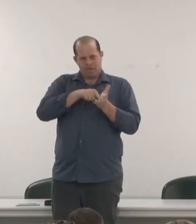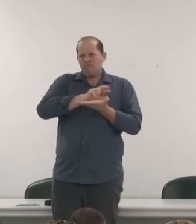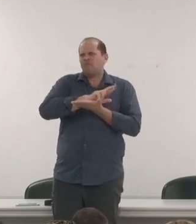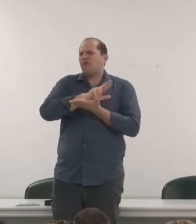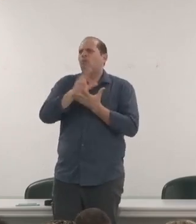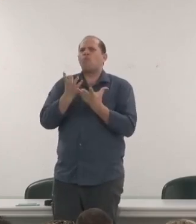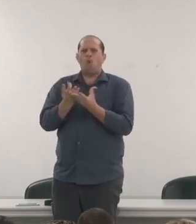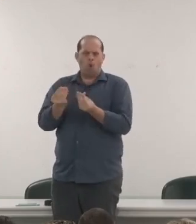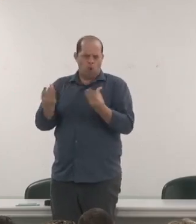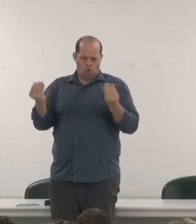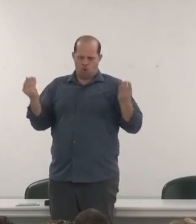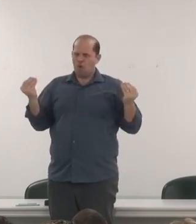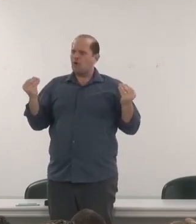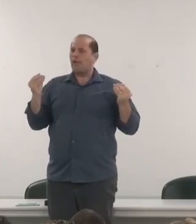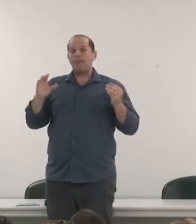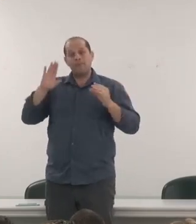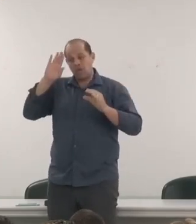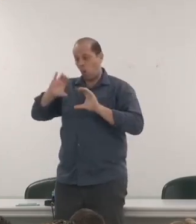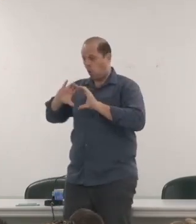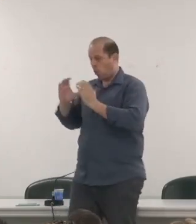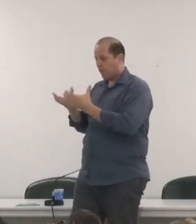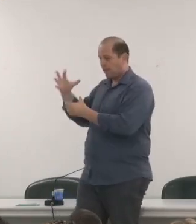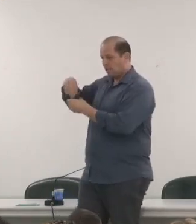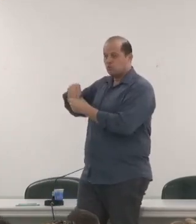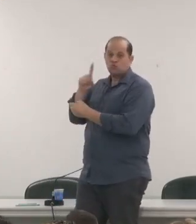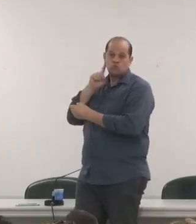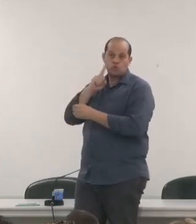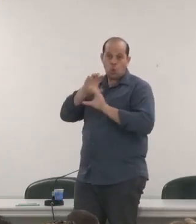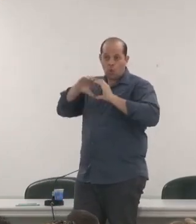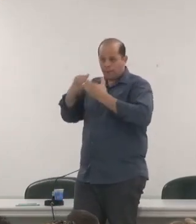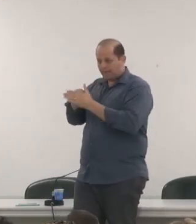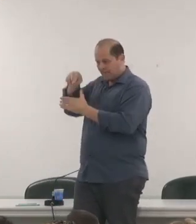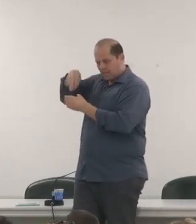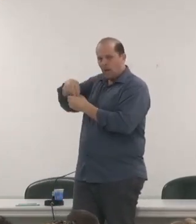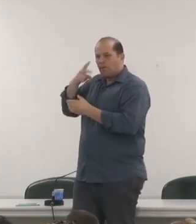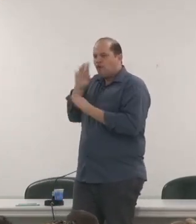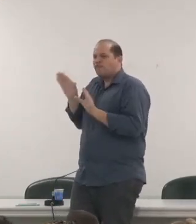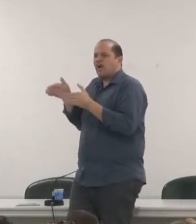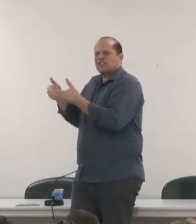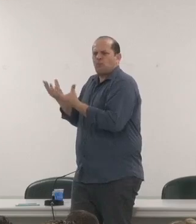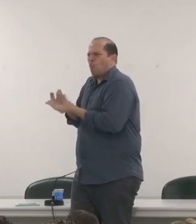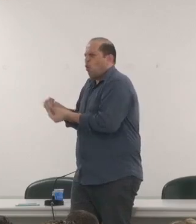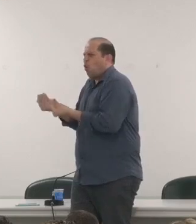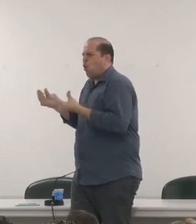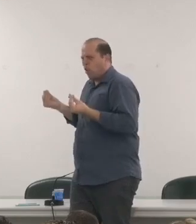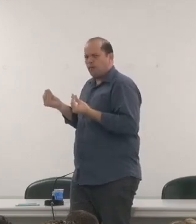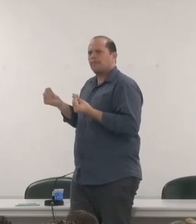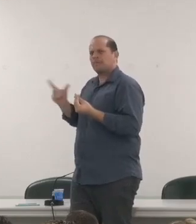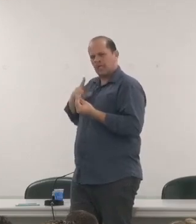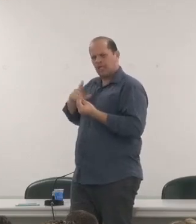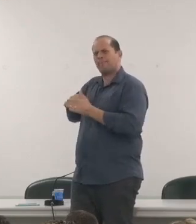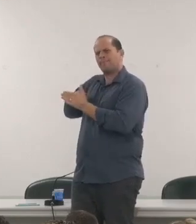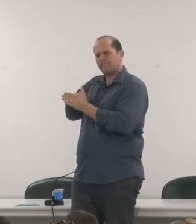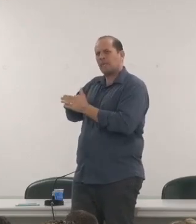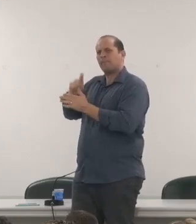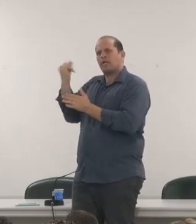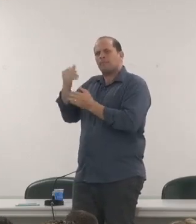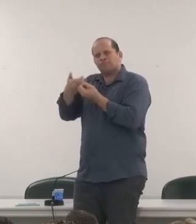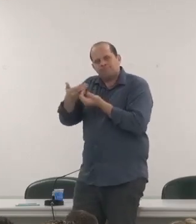e se classificam, pensando, então, tendo em vista as modalidades linguísticas. Eu precisei fazer esses